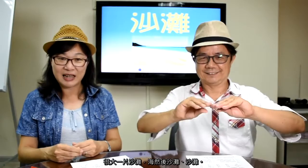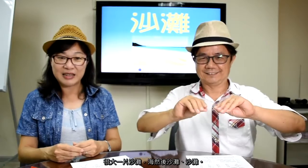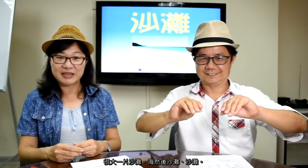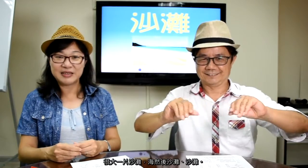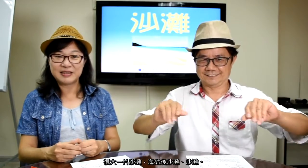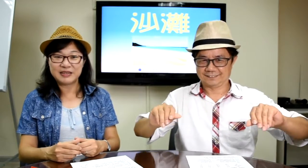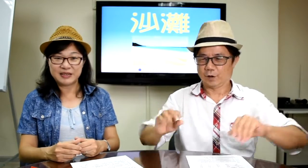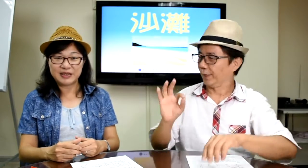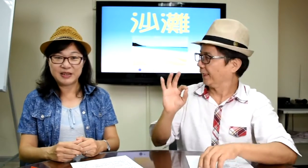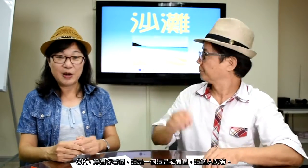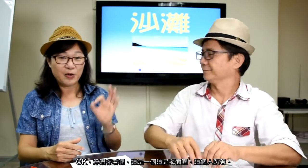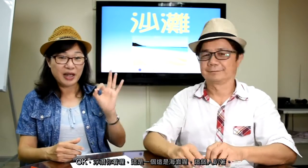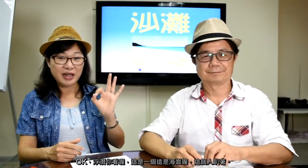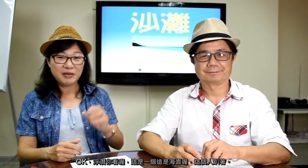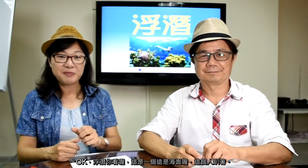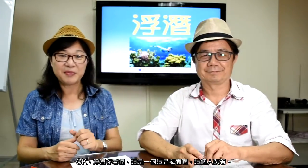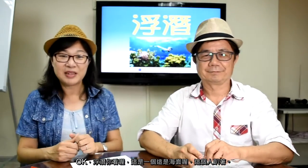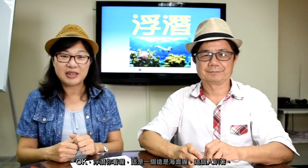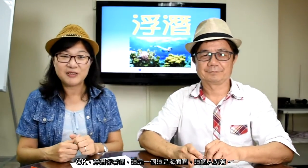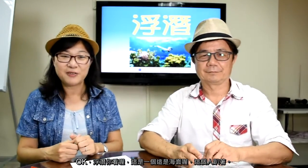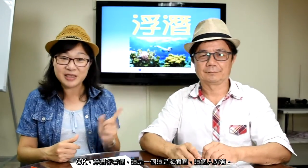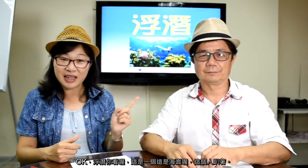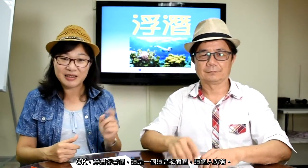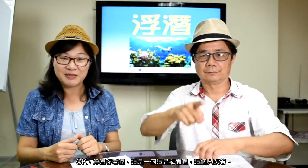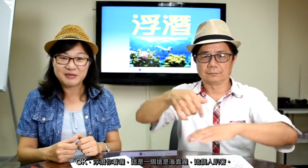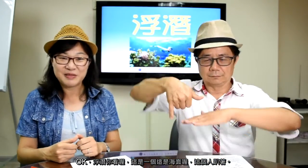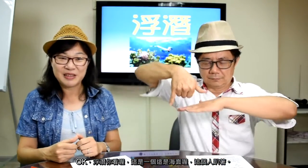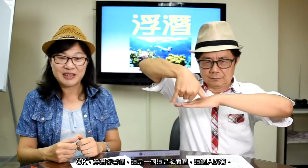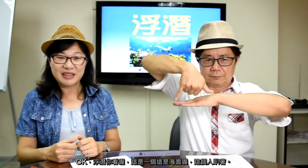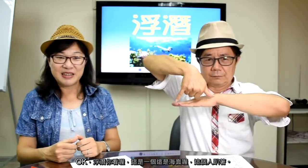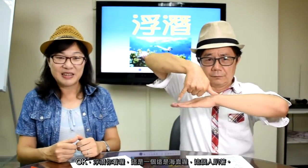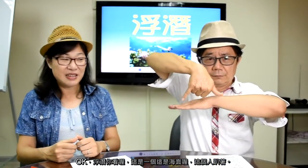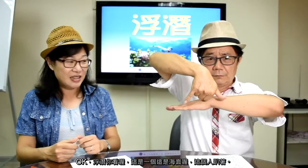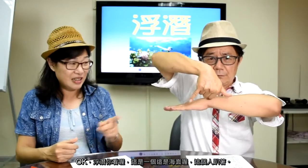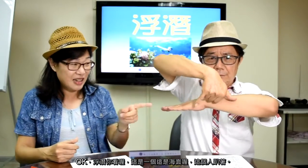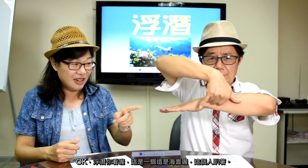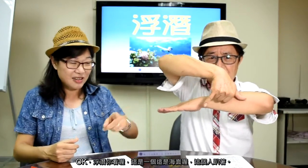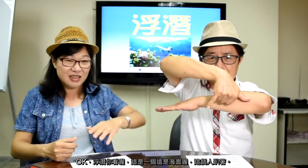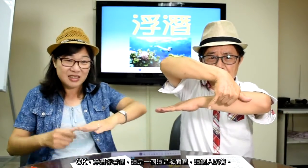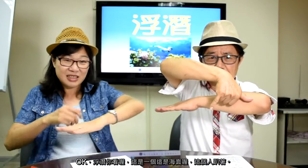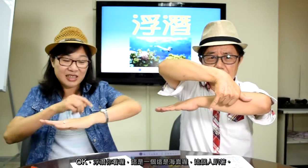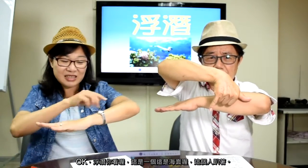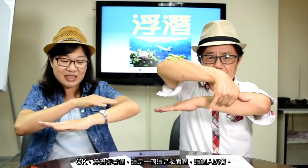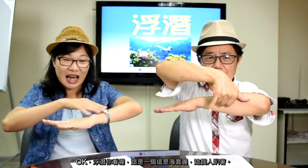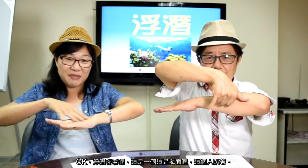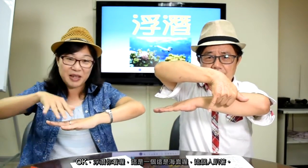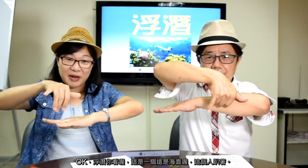滩。OK， 浮潜，你看哦，这是一个，这是海面嘛，